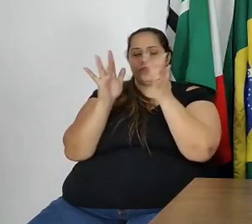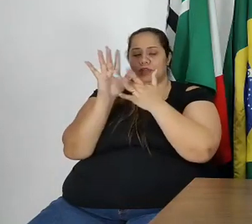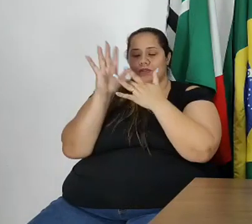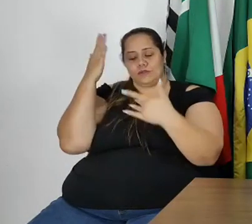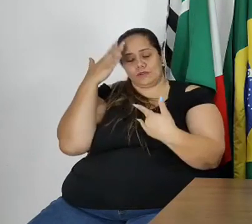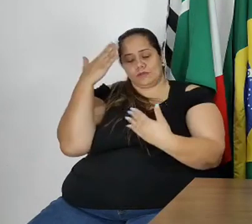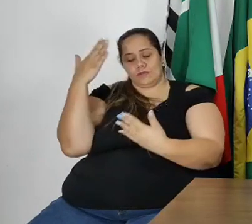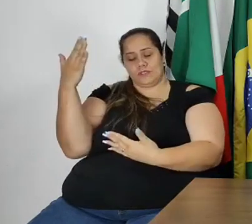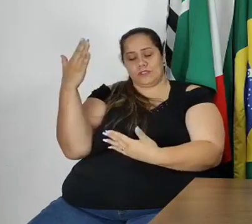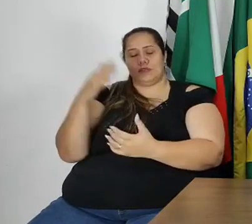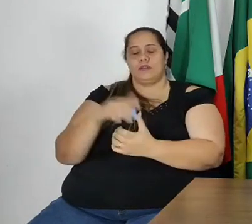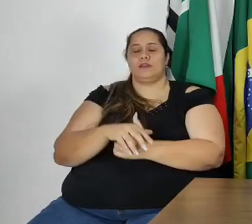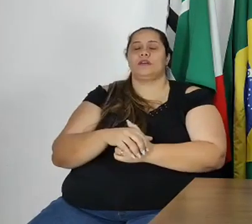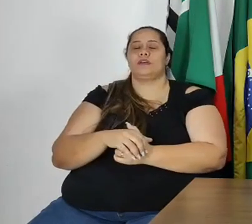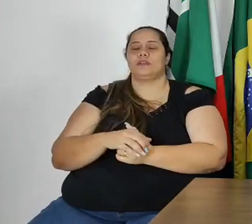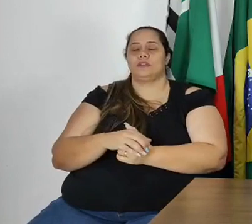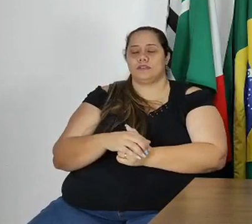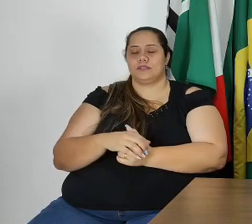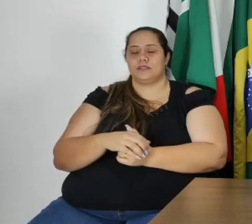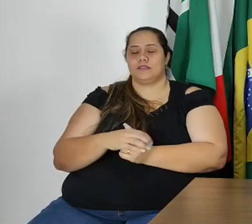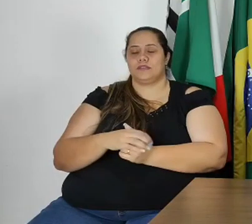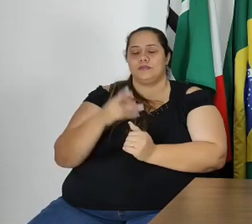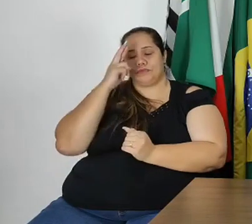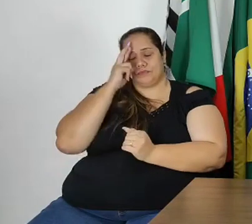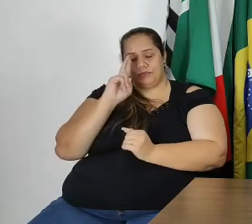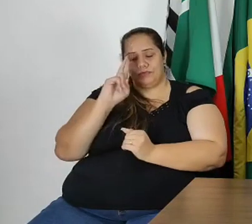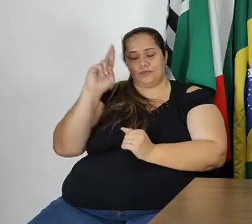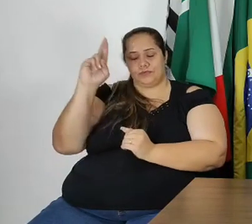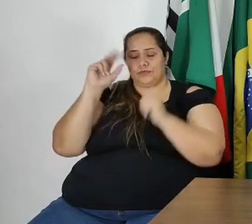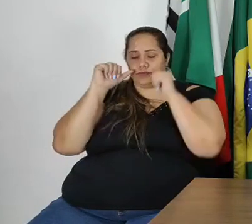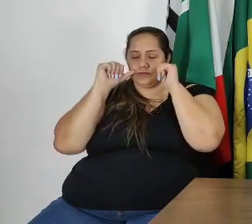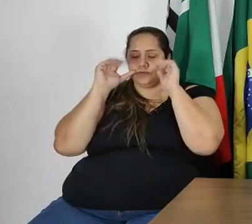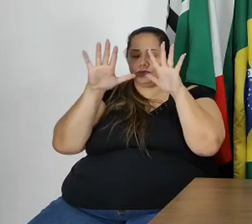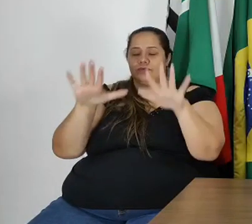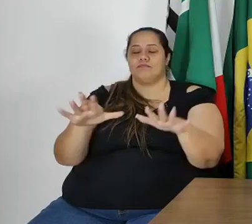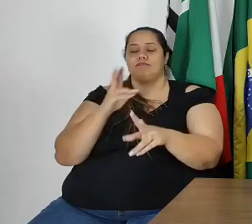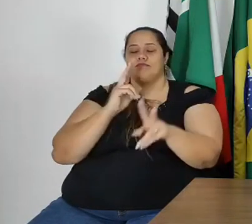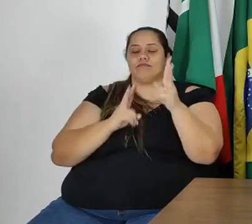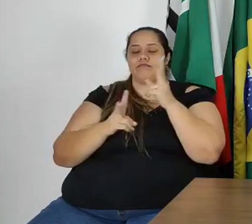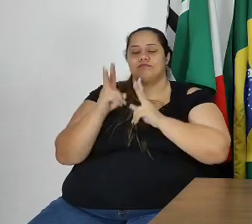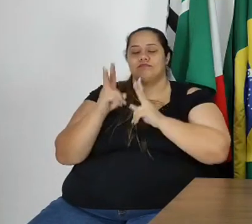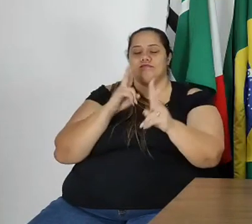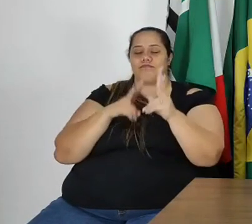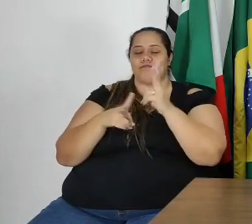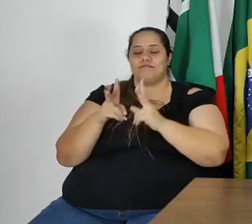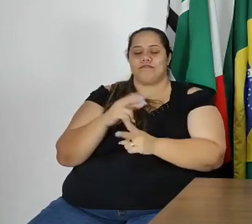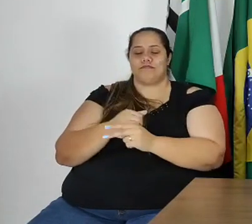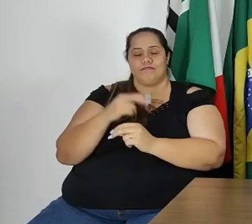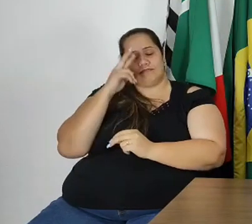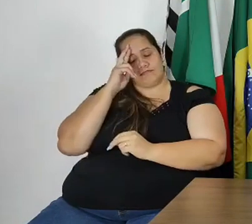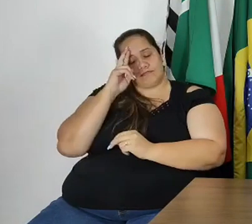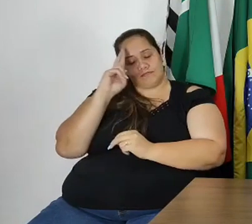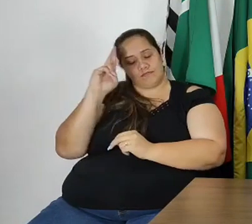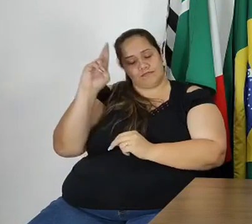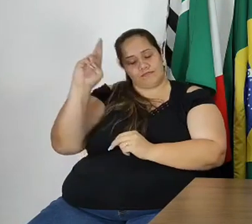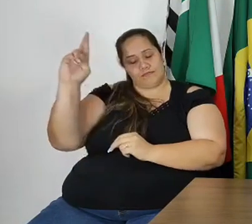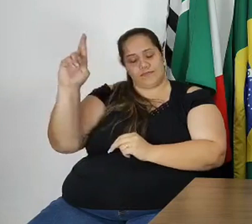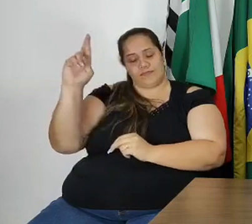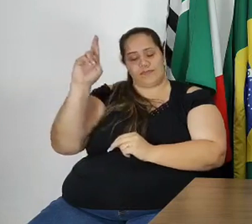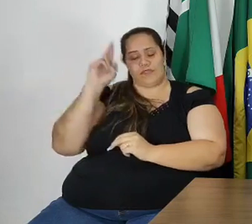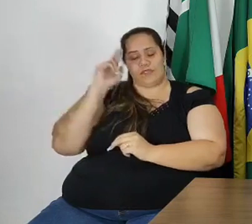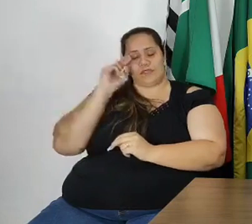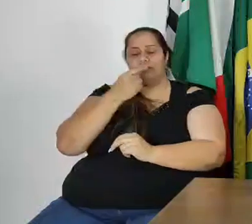agradeço pela essa oportunidade, que o Senhor abençoe sempre e que o Senhor coloque nas